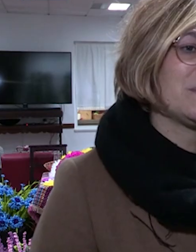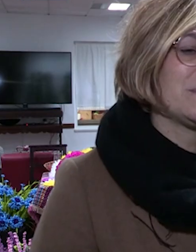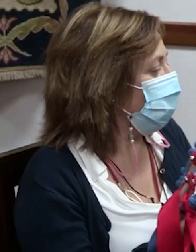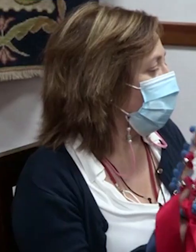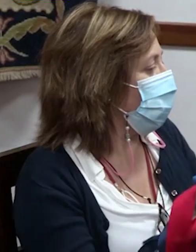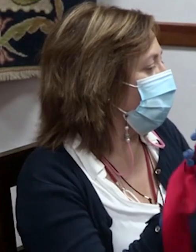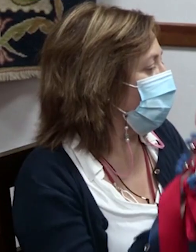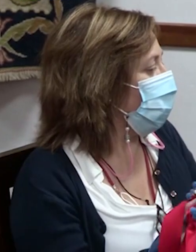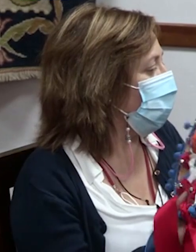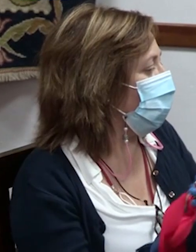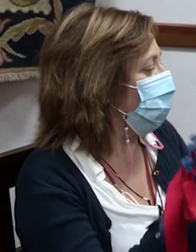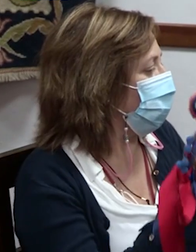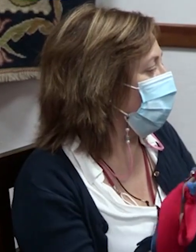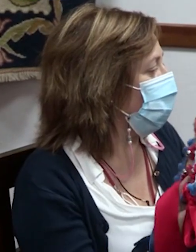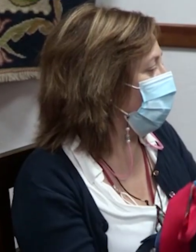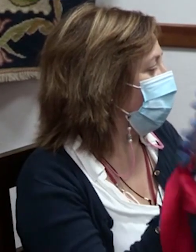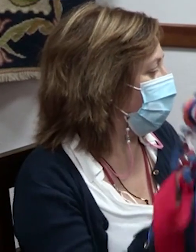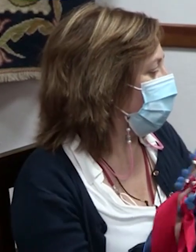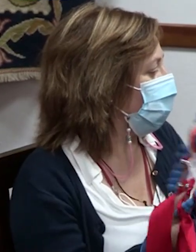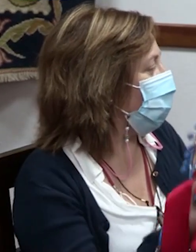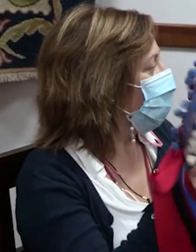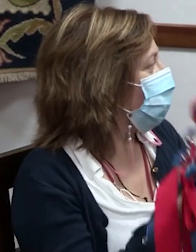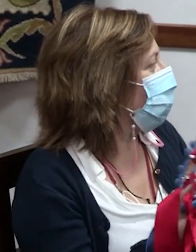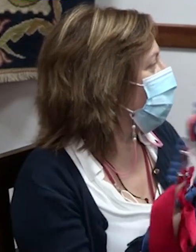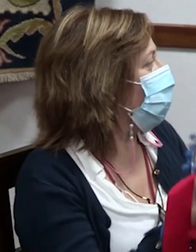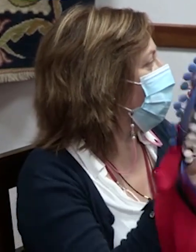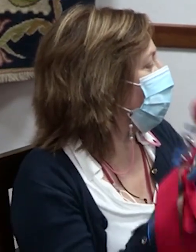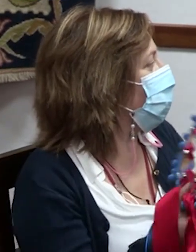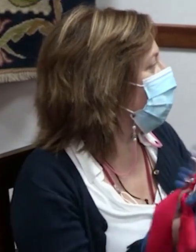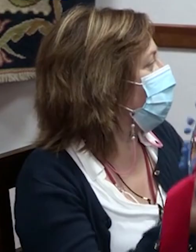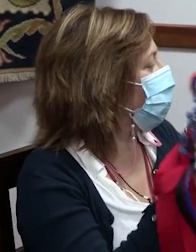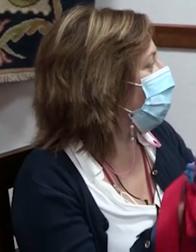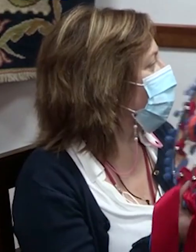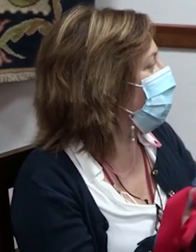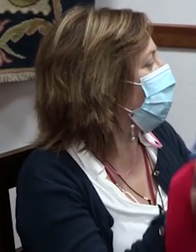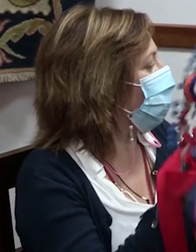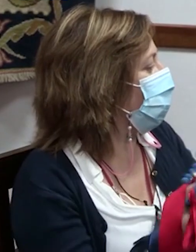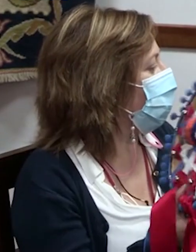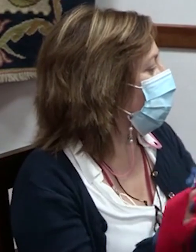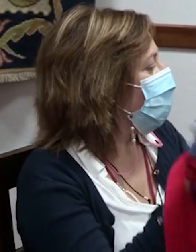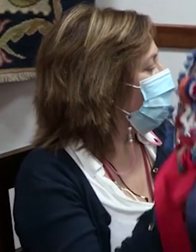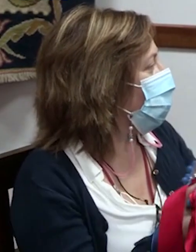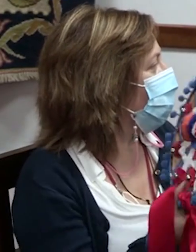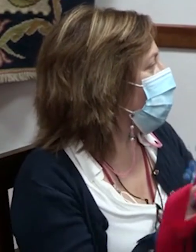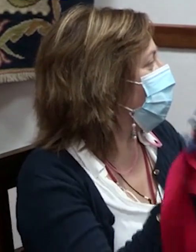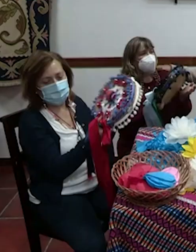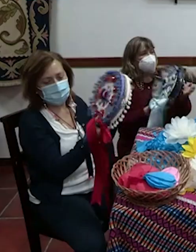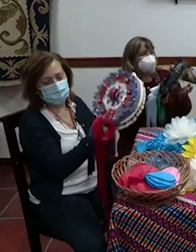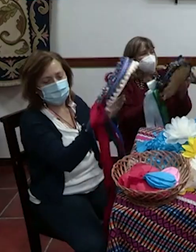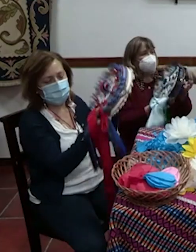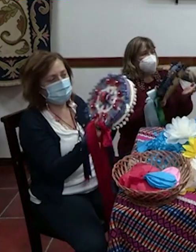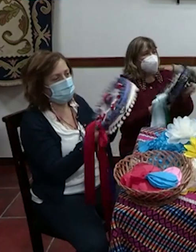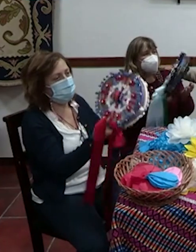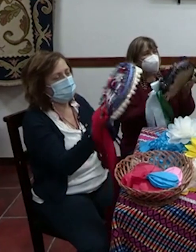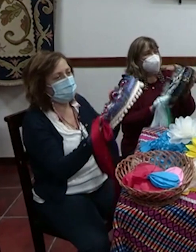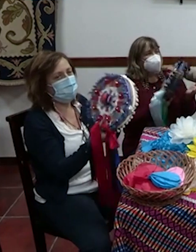reconhecimento. A candidatura das Festas do Povo de Campo Maior a Património Cultural e Material vai ser analisada na 16ª reunião do Comitê